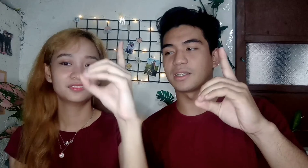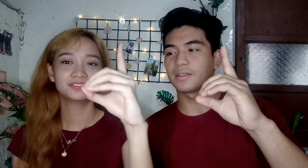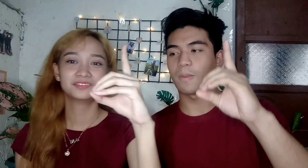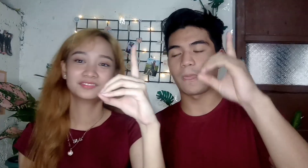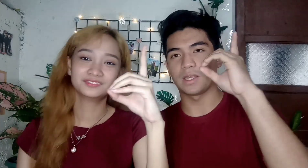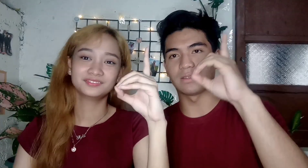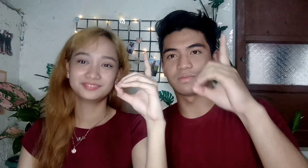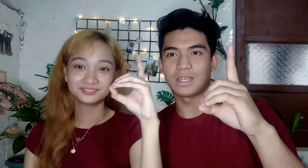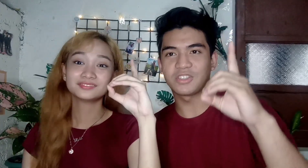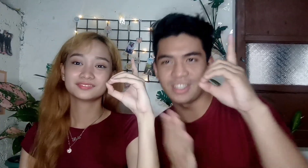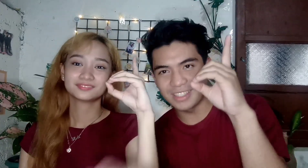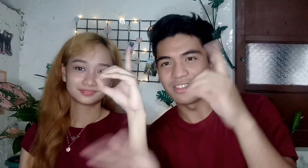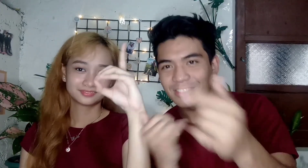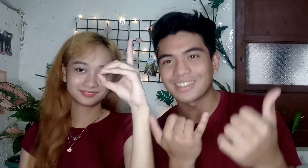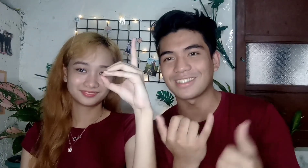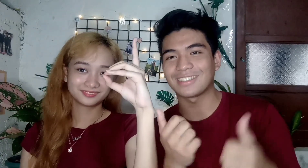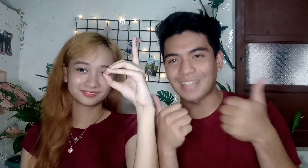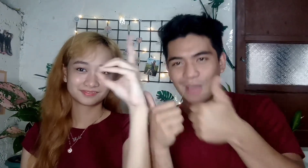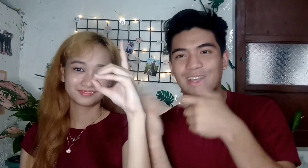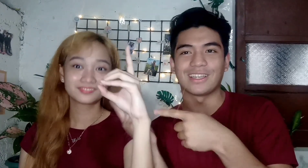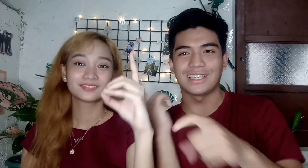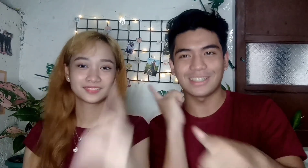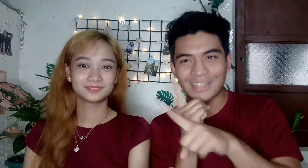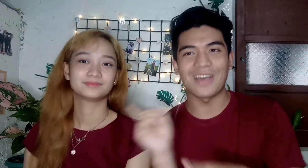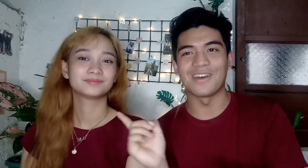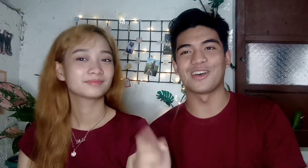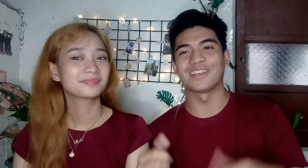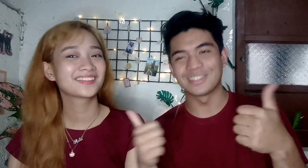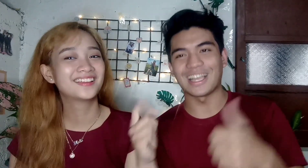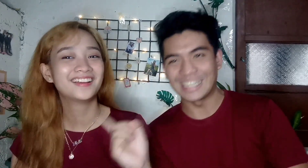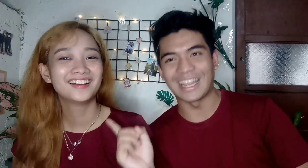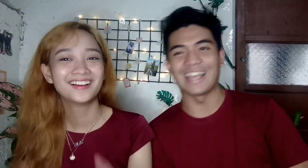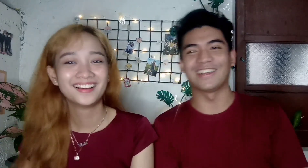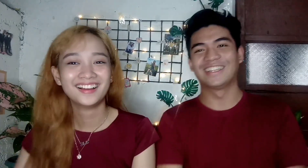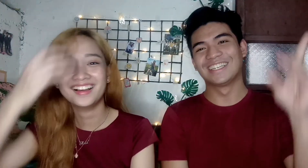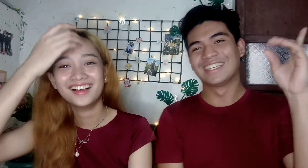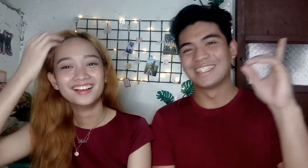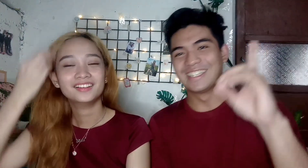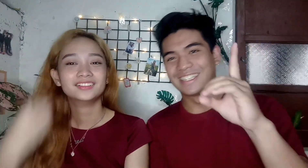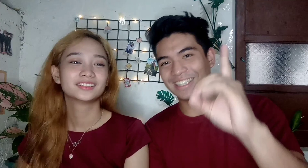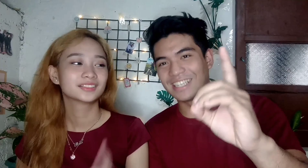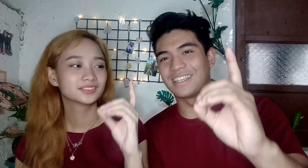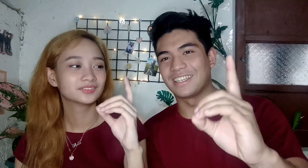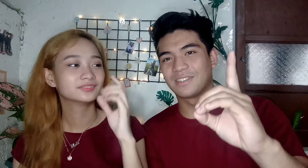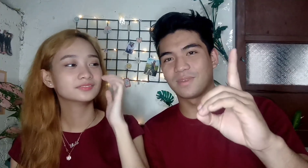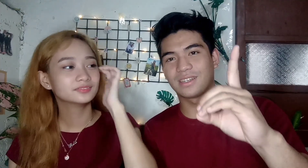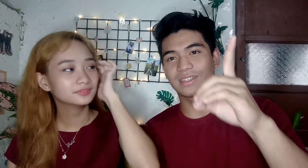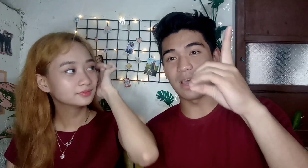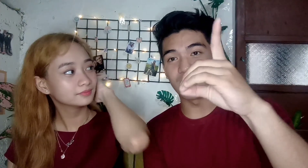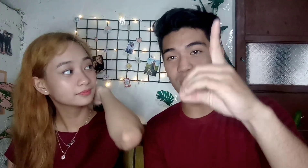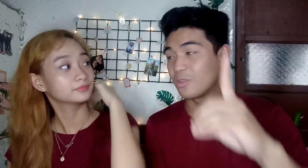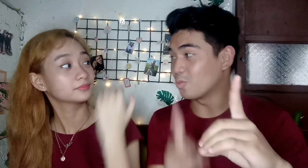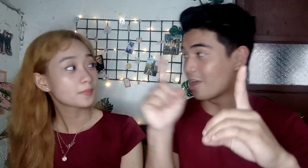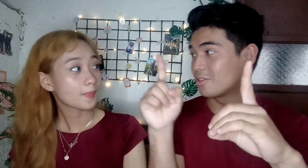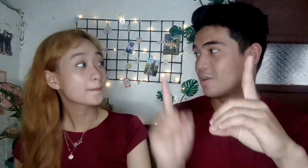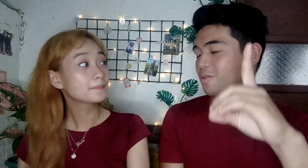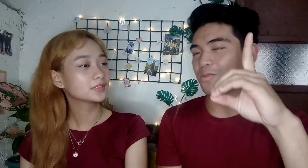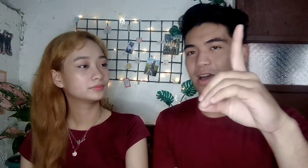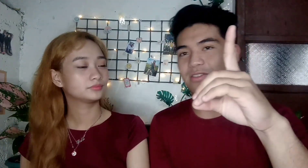eh. Pero siya yung tama. Siya yung tama. Sa kanya tayo. D. Parang number one. Diba? One.